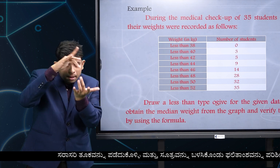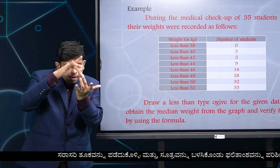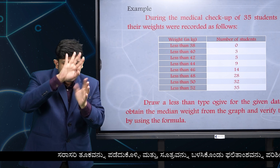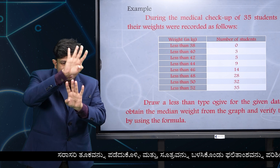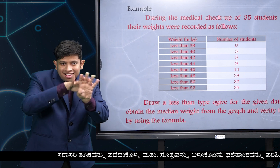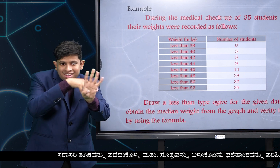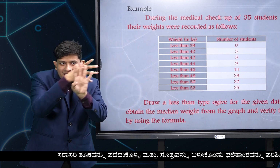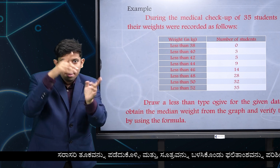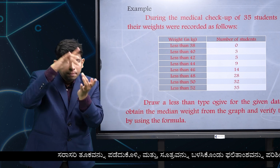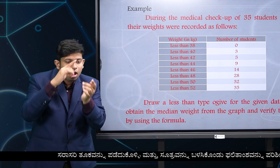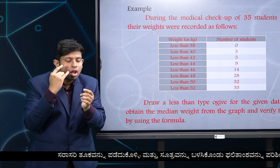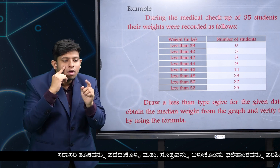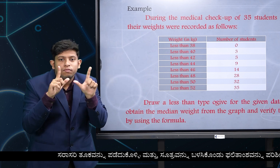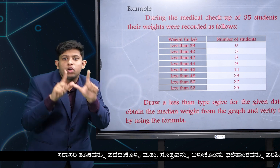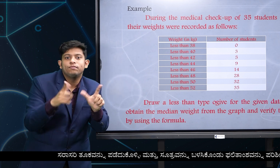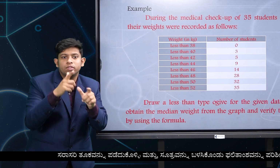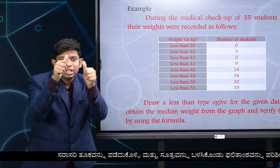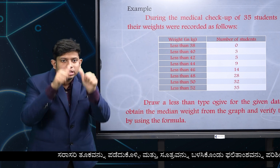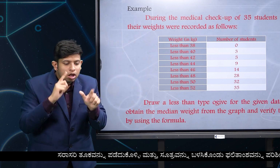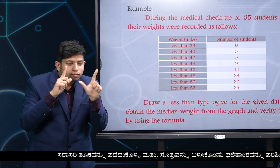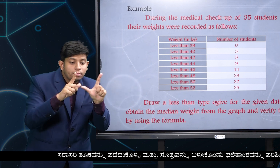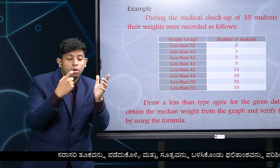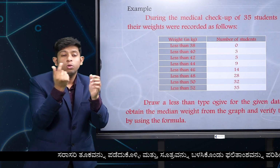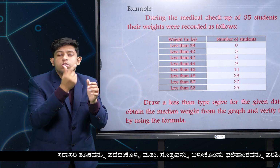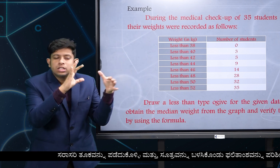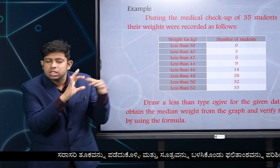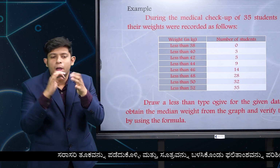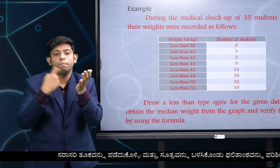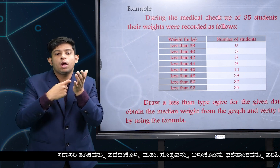ಮತ್ತು ಸೂತ್ರವನ್ನು ಬಳಸಿಕೊಂಡು ಫಲಿತಾಂಶವನ್ನು ಪರಿಶೀಲಿಸಿ.